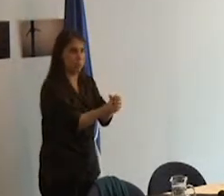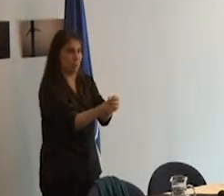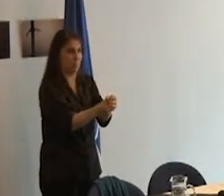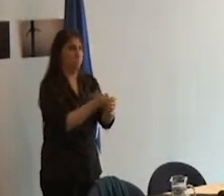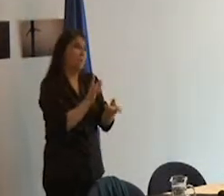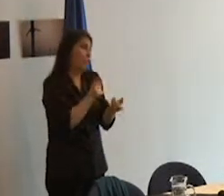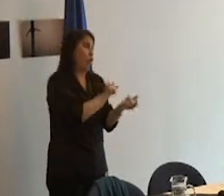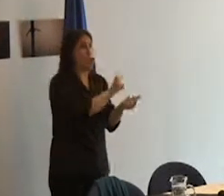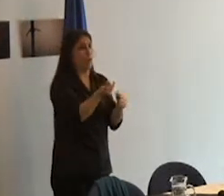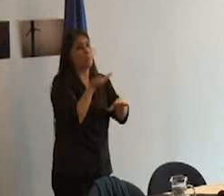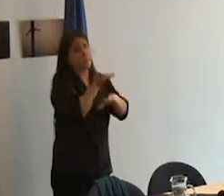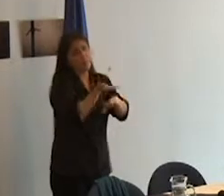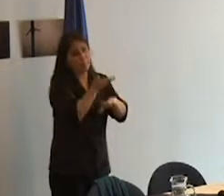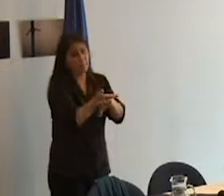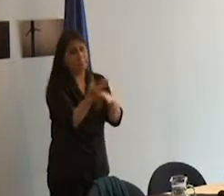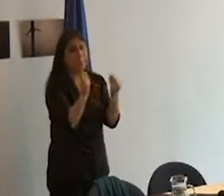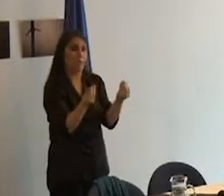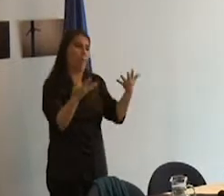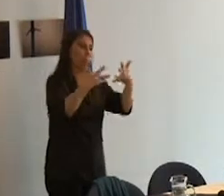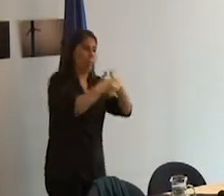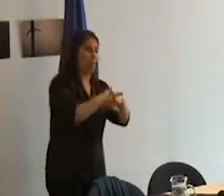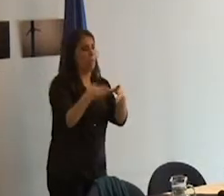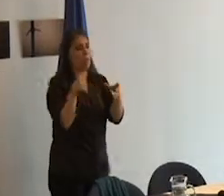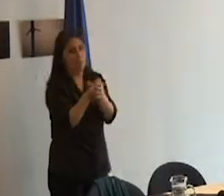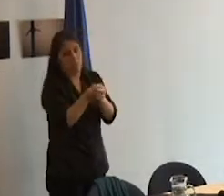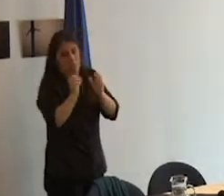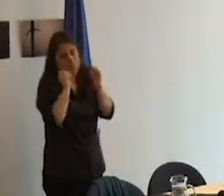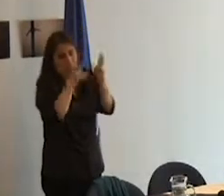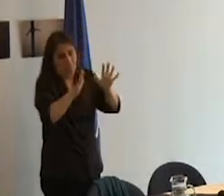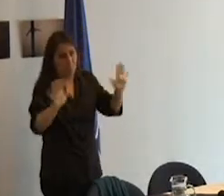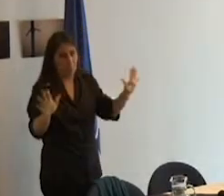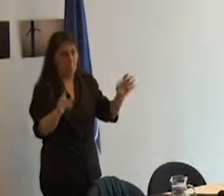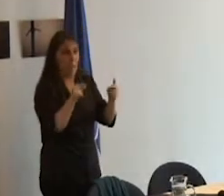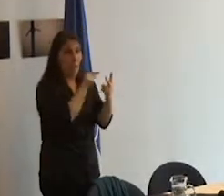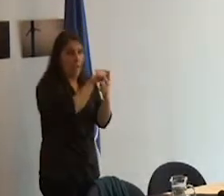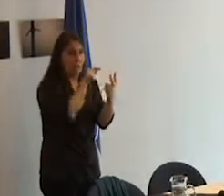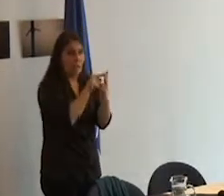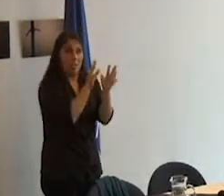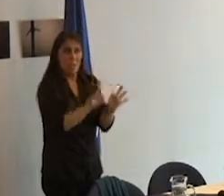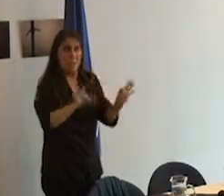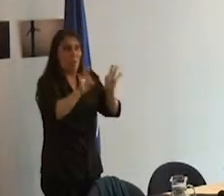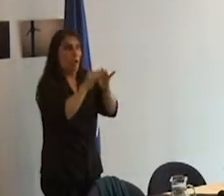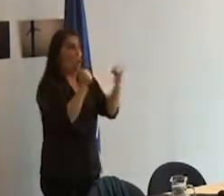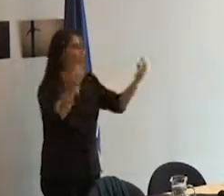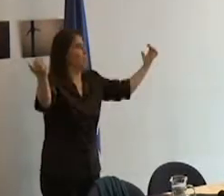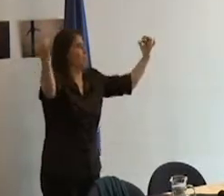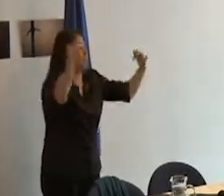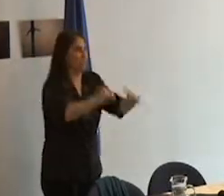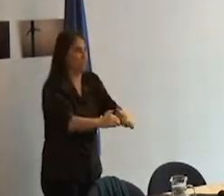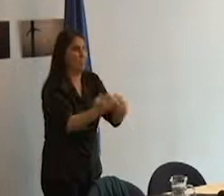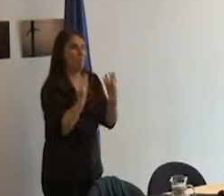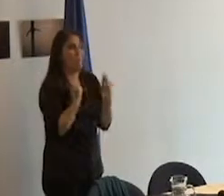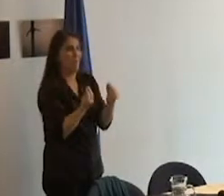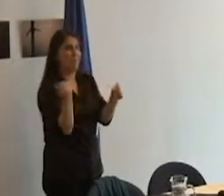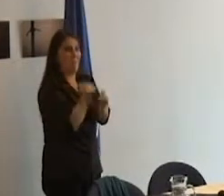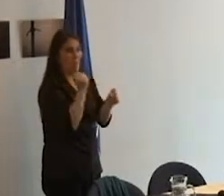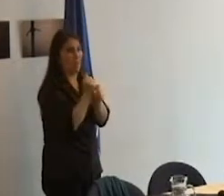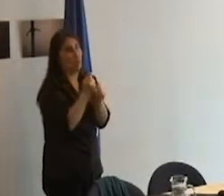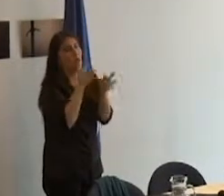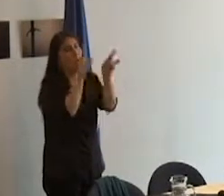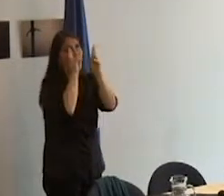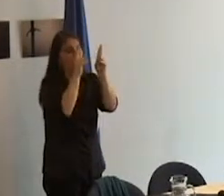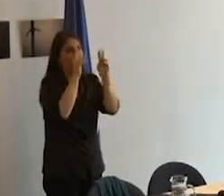propuestas como las ya mencionadas integración y la inclusión, que son el detonante de lo que hoy nos convoca y espero nos